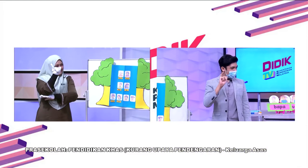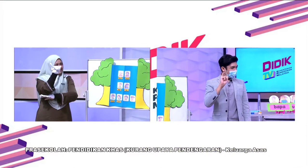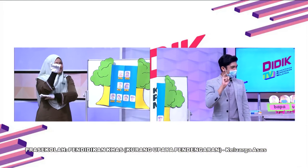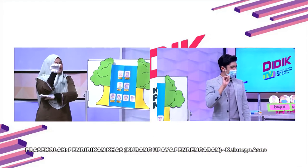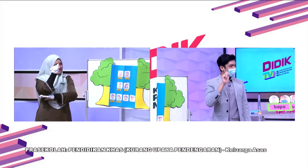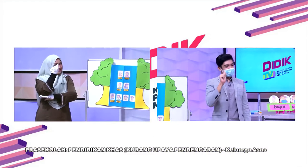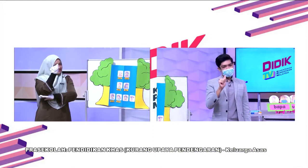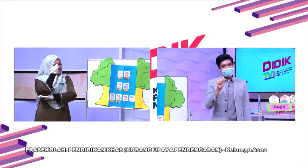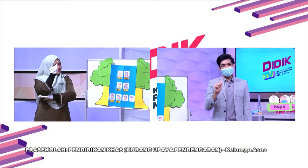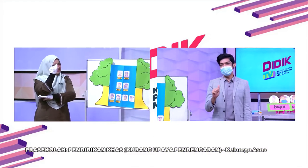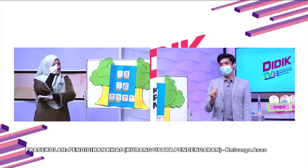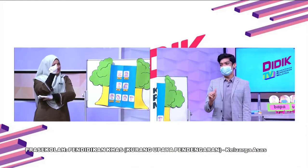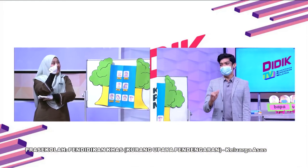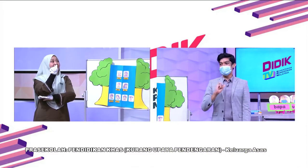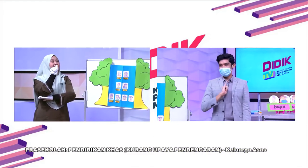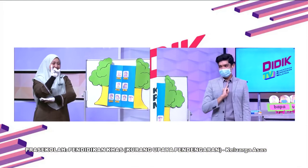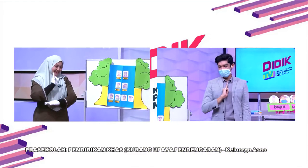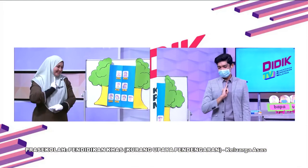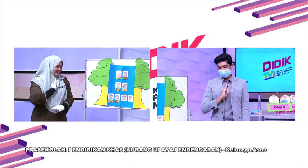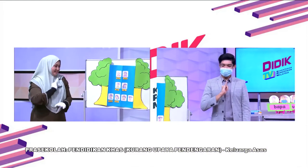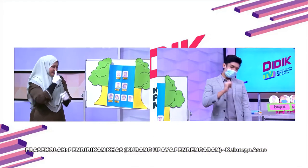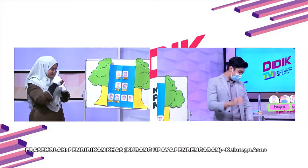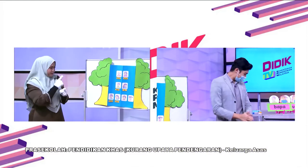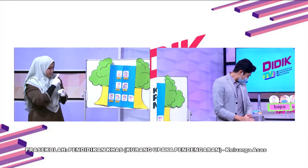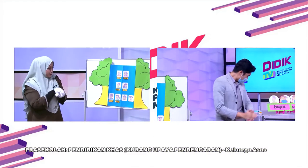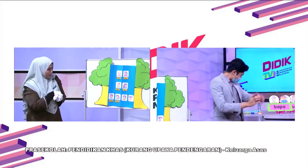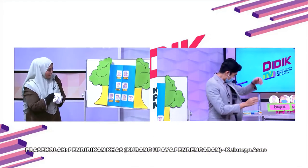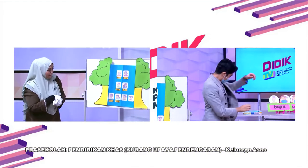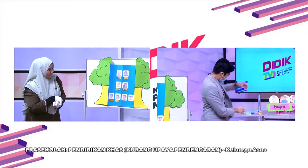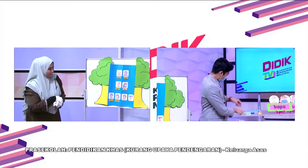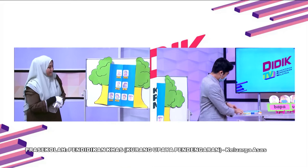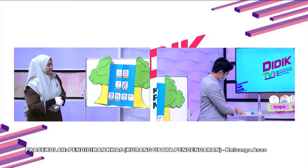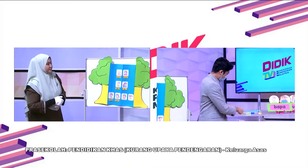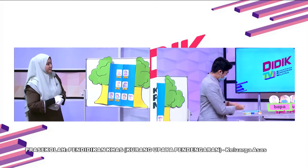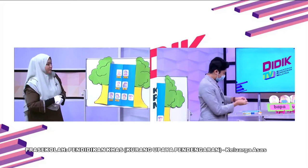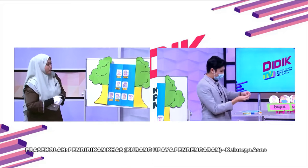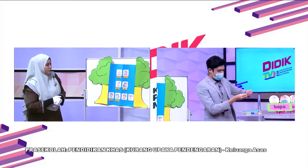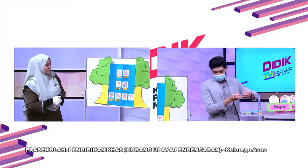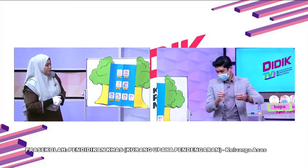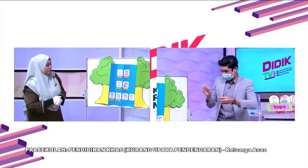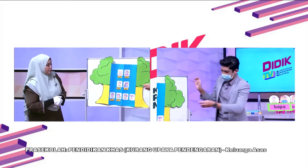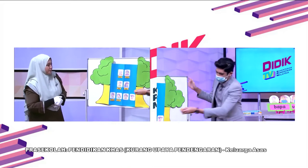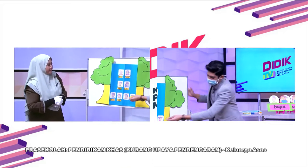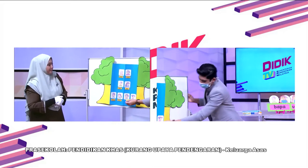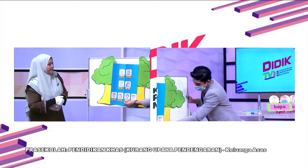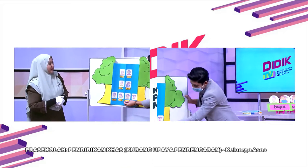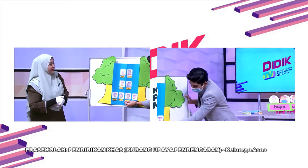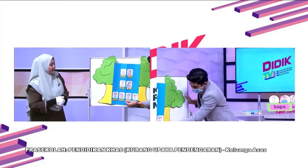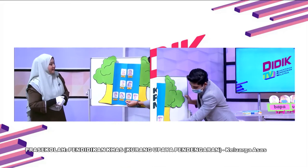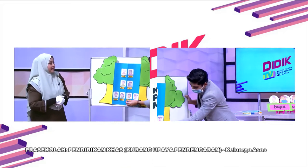Oke saya saya CV baik sini oke